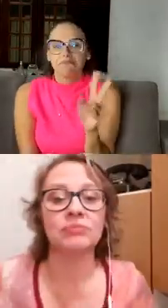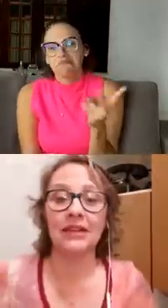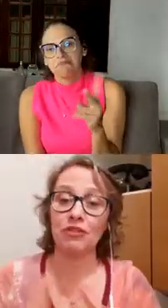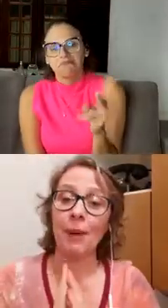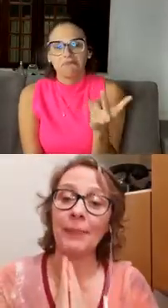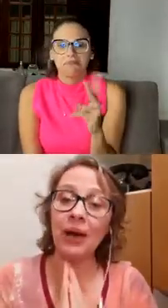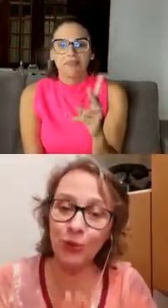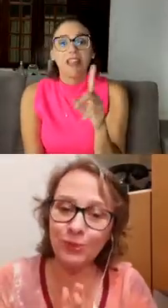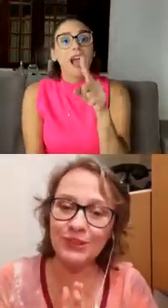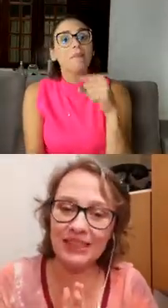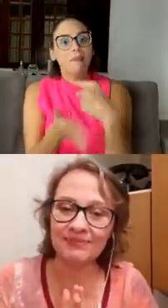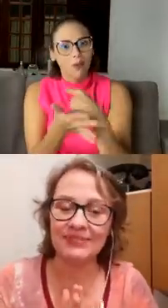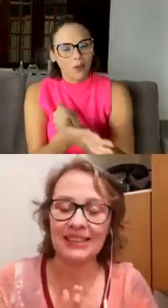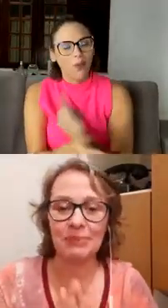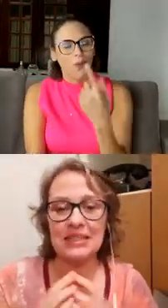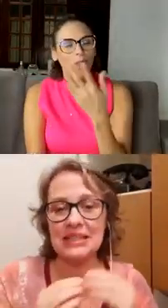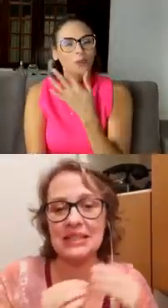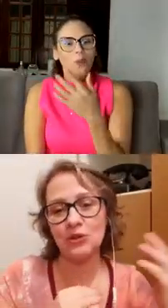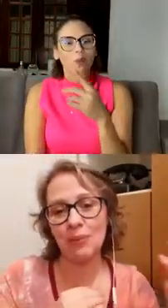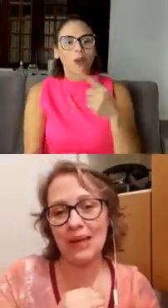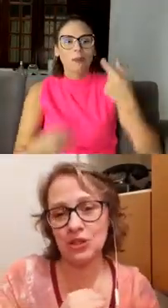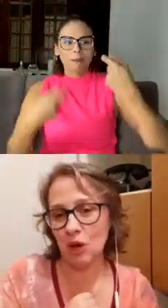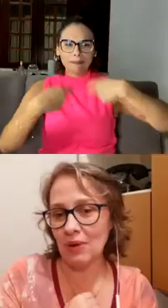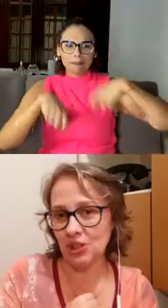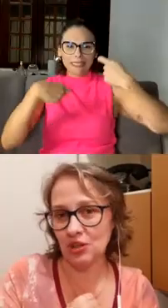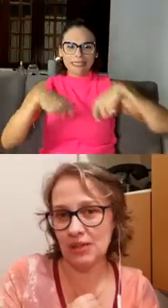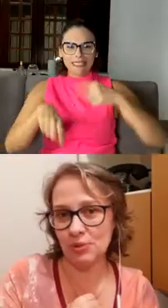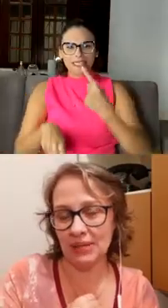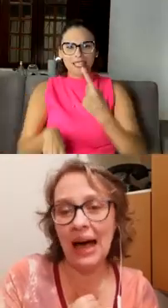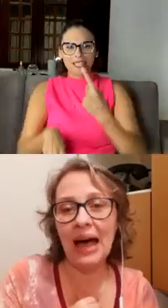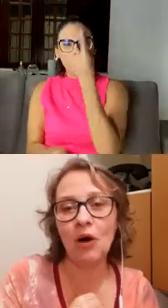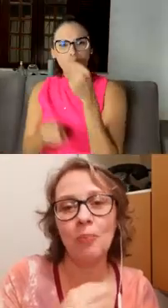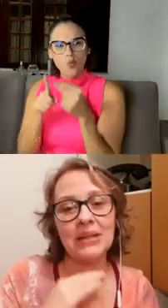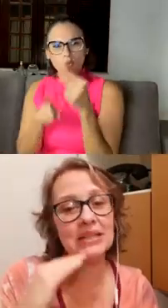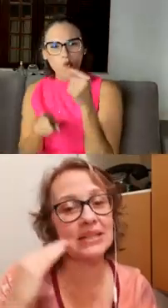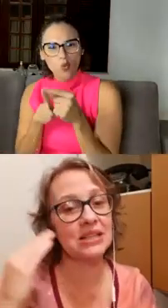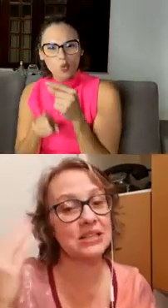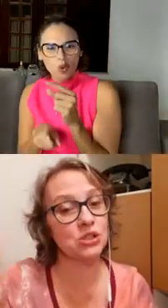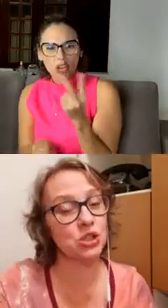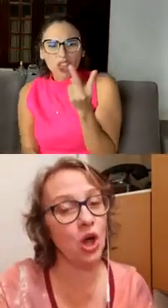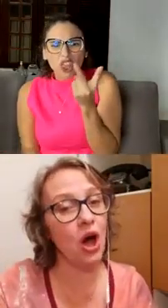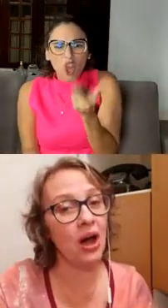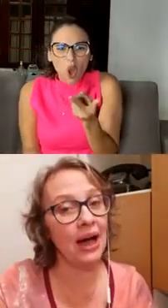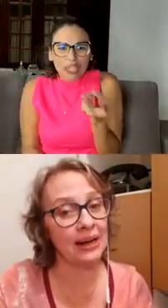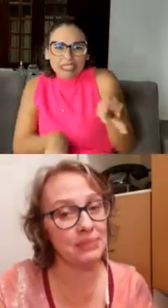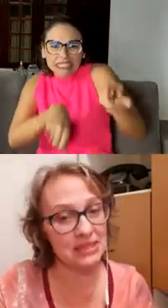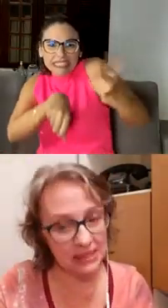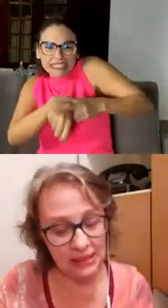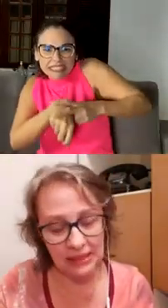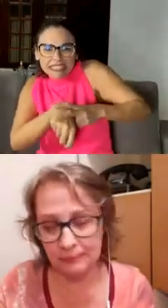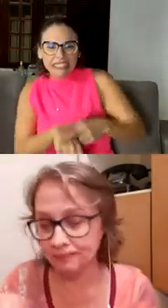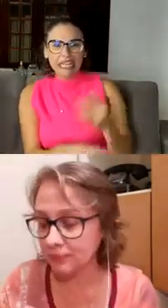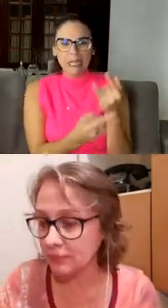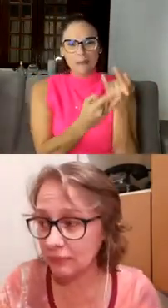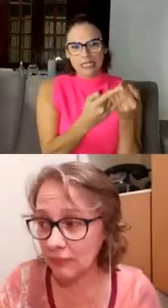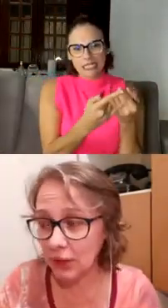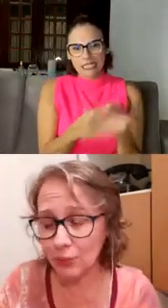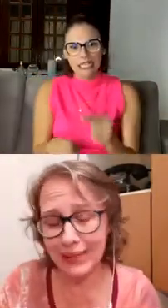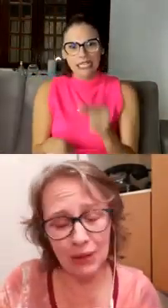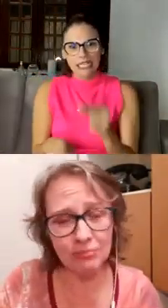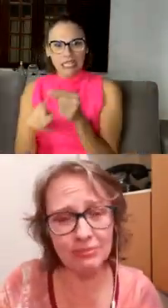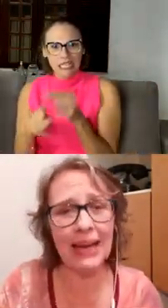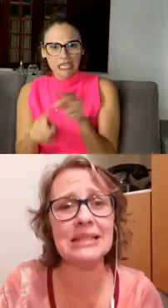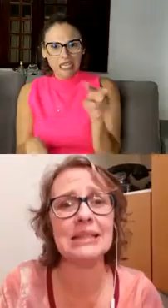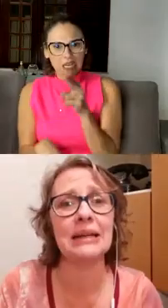Então, teve uma pergunta. Precisa tomar só o anticoncepcional? Precisa ser só a camisinha? O